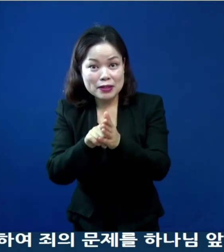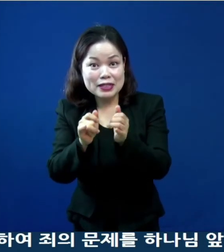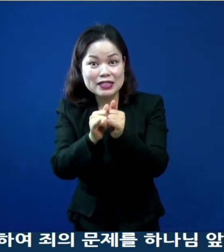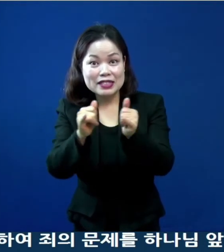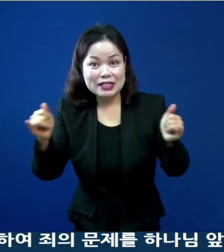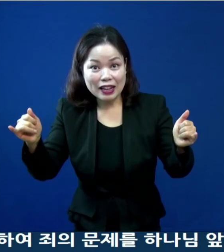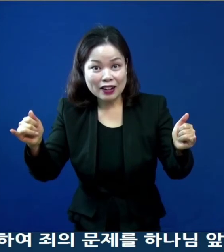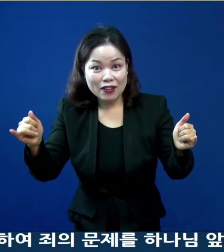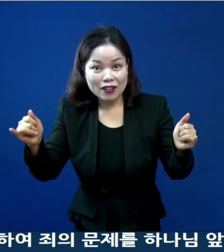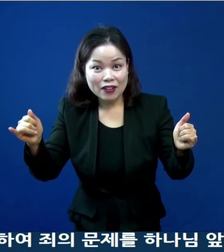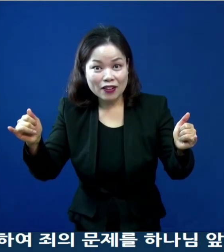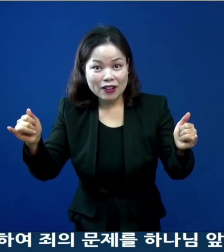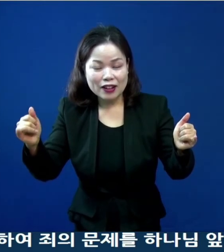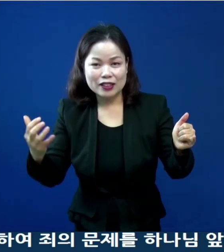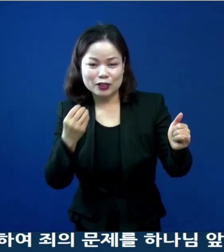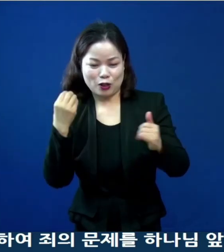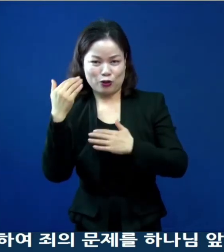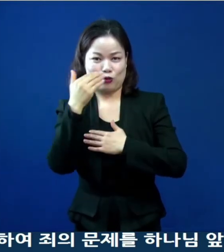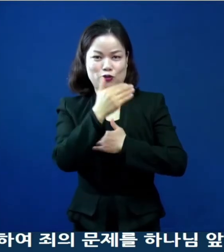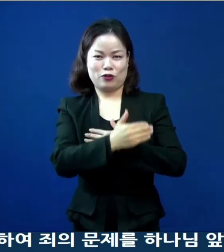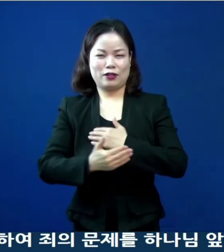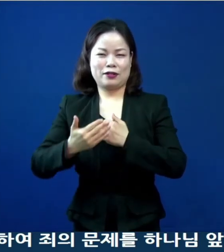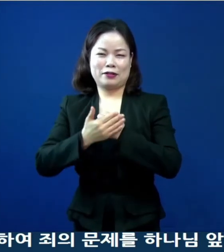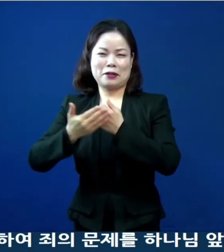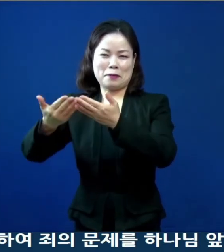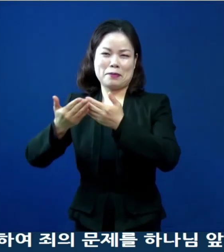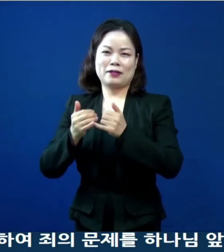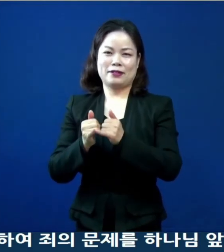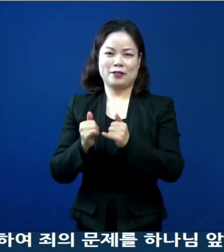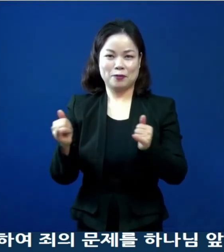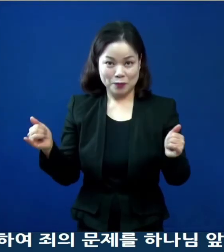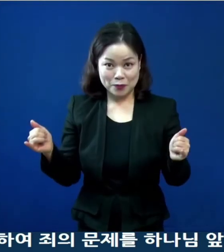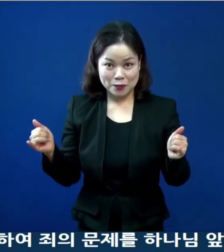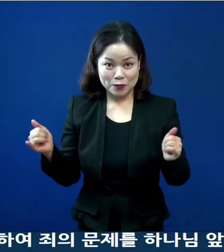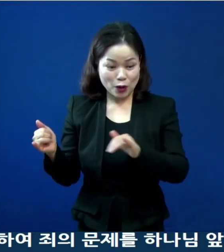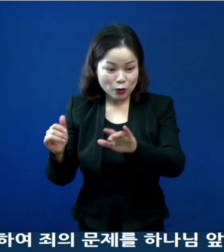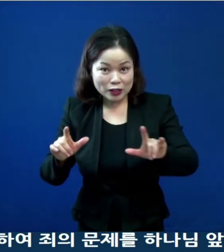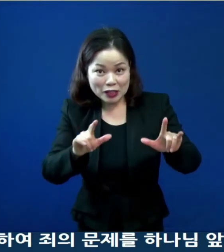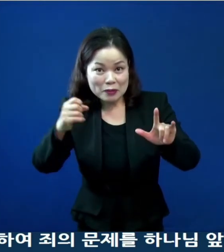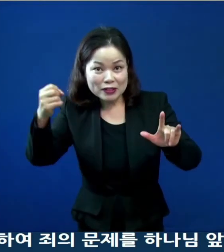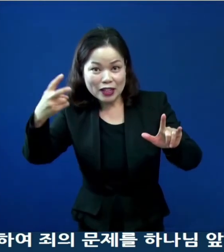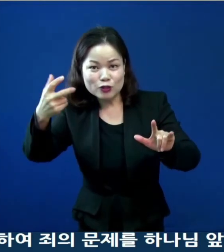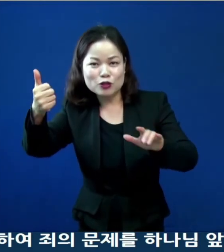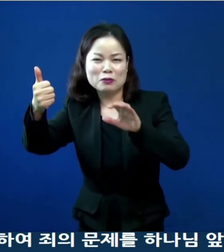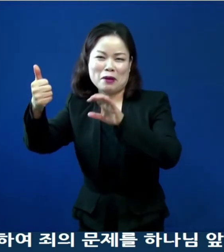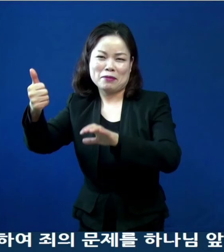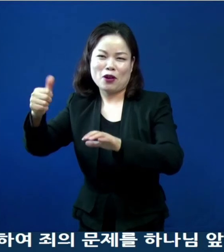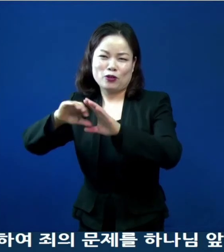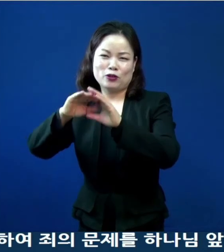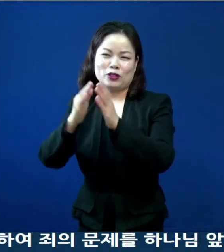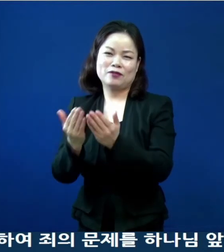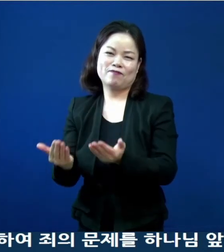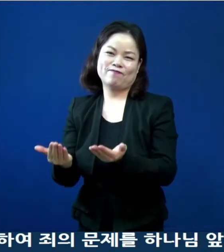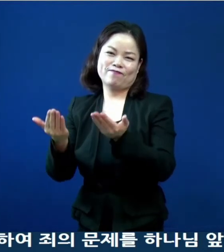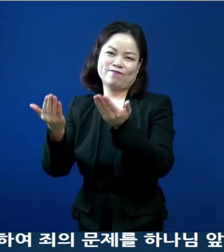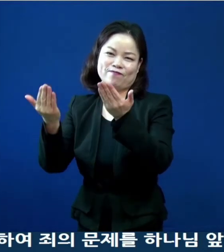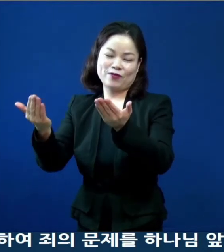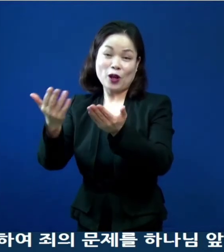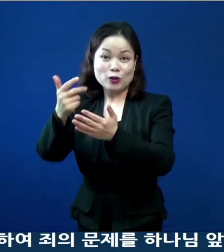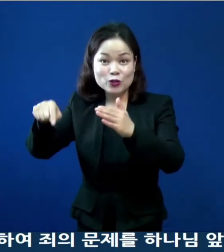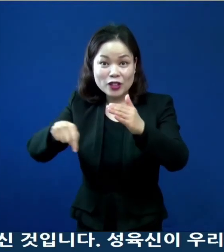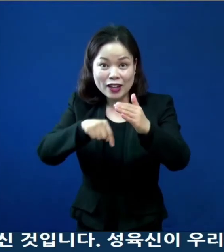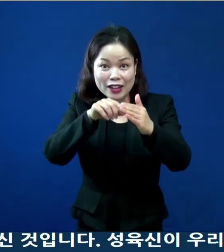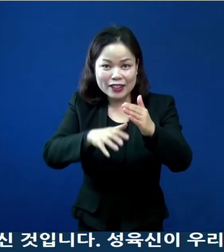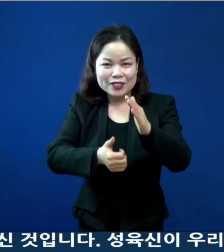자로서, 성육신의 은혜를 받은 자로서 우리의 삶이 다시 한번 주님 앞에 온전히 드려지기를 주